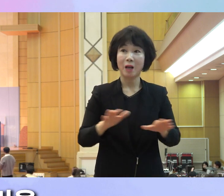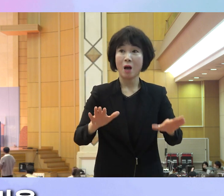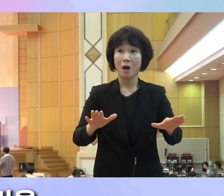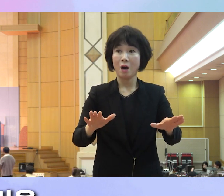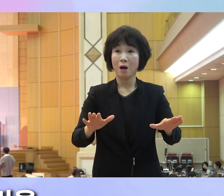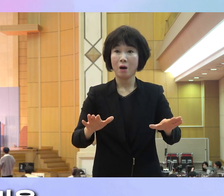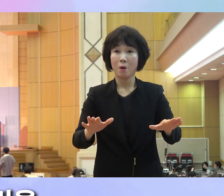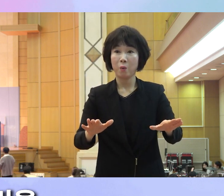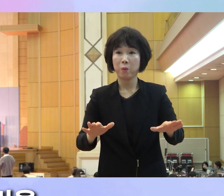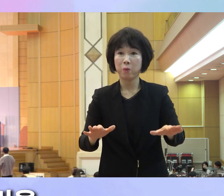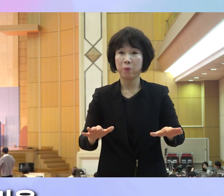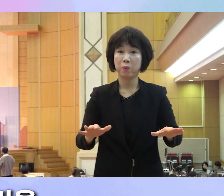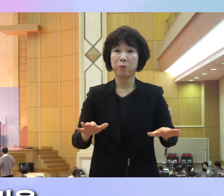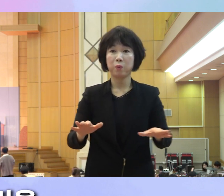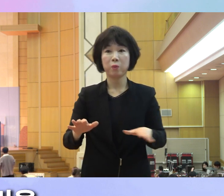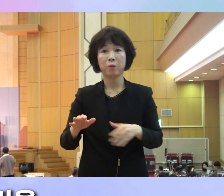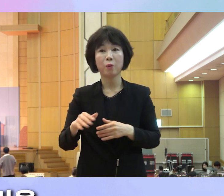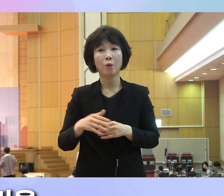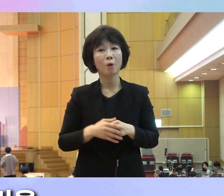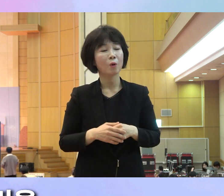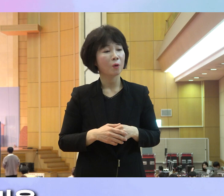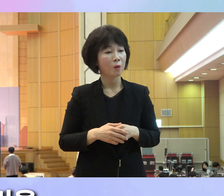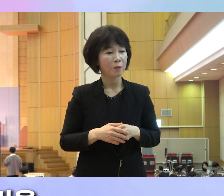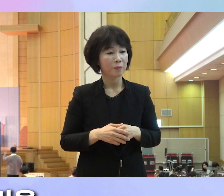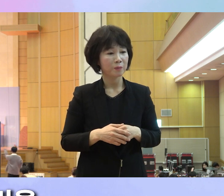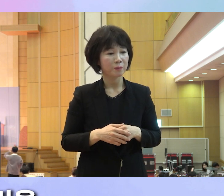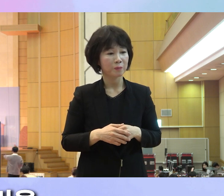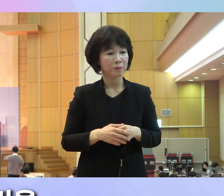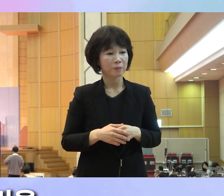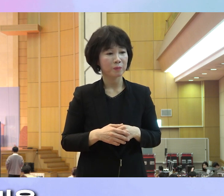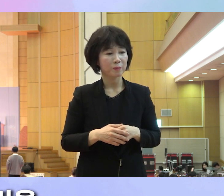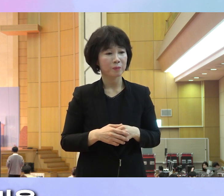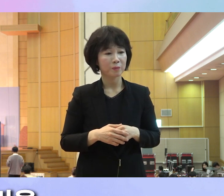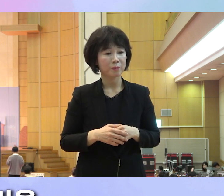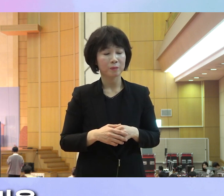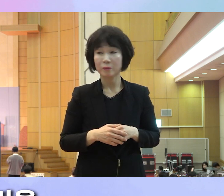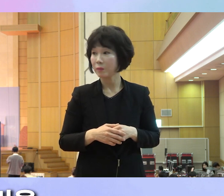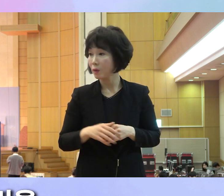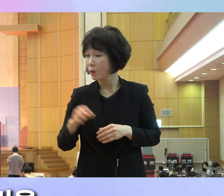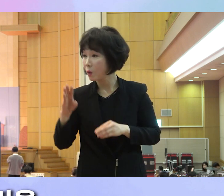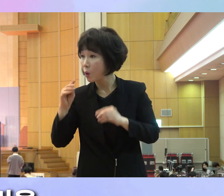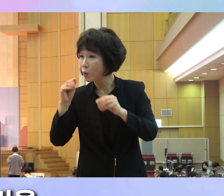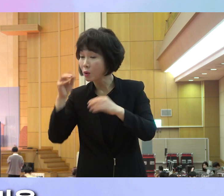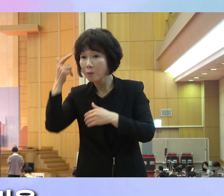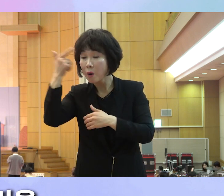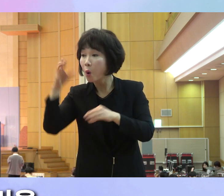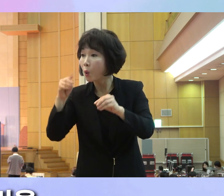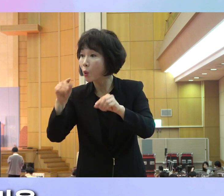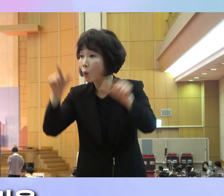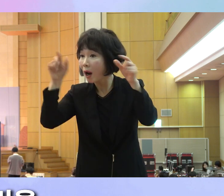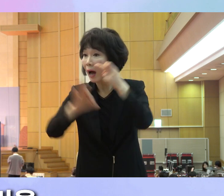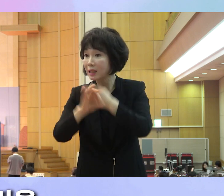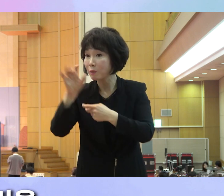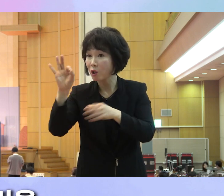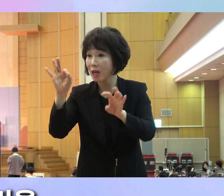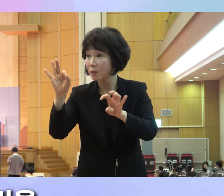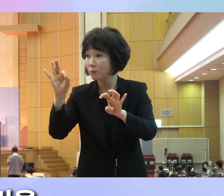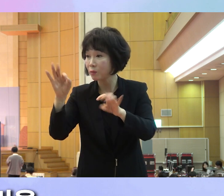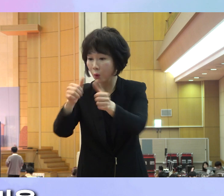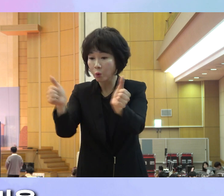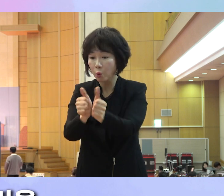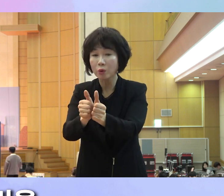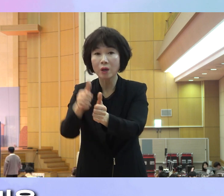주 토요일 날 오전 11시는 조구역장, 조장님, 구역장님 교육이 에로